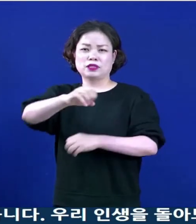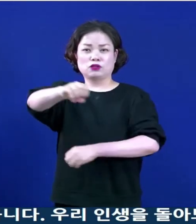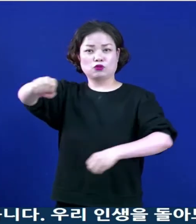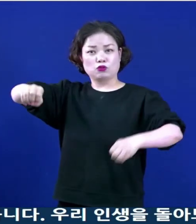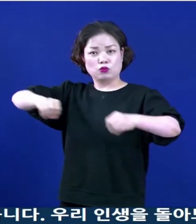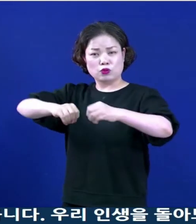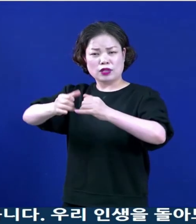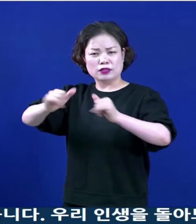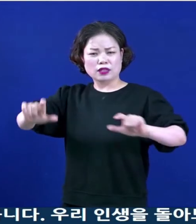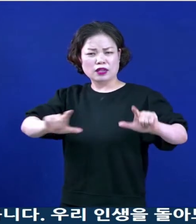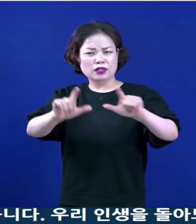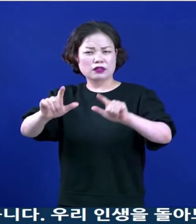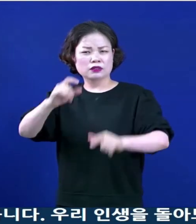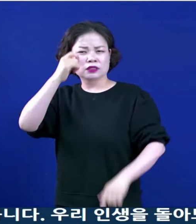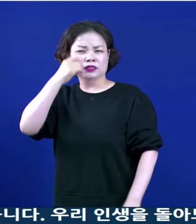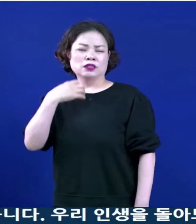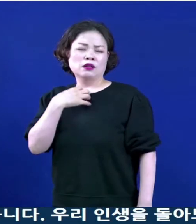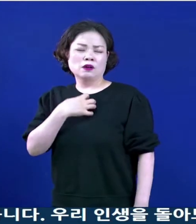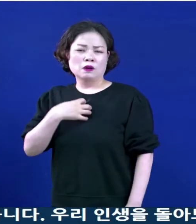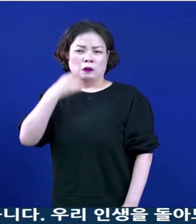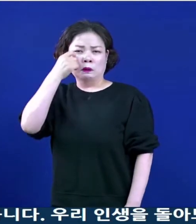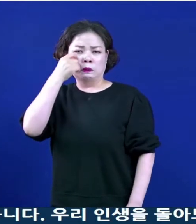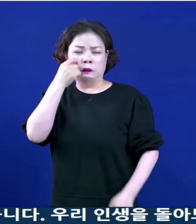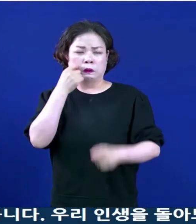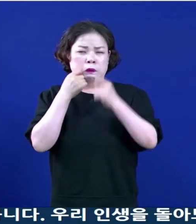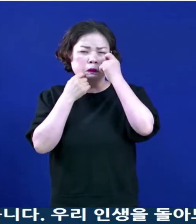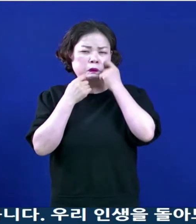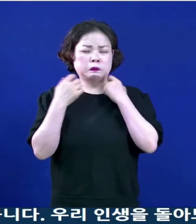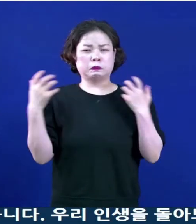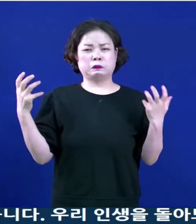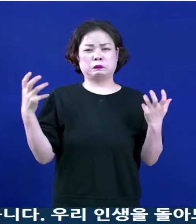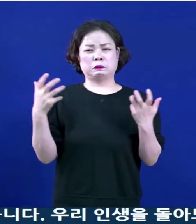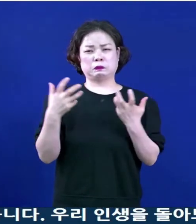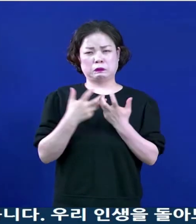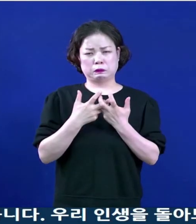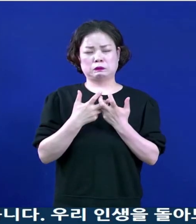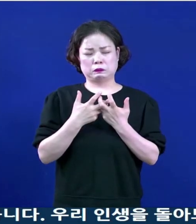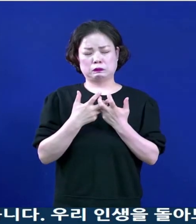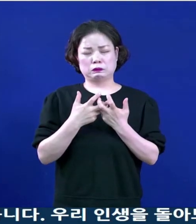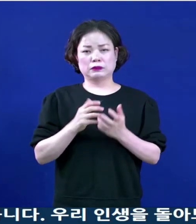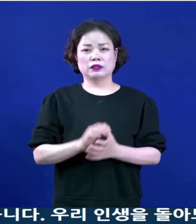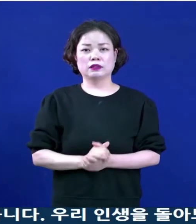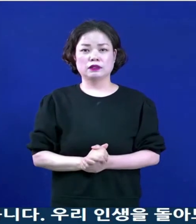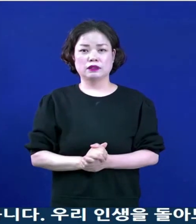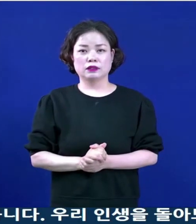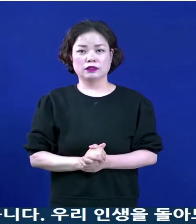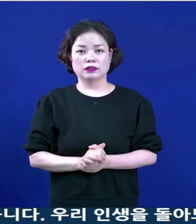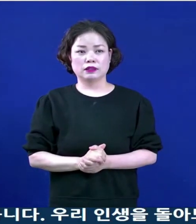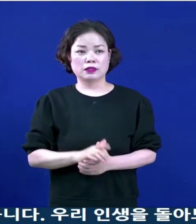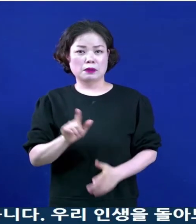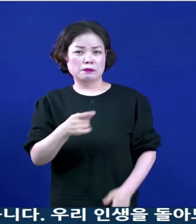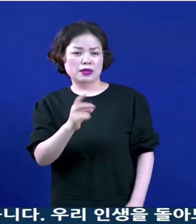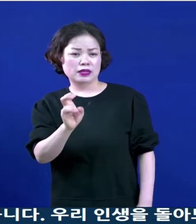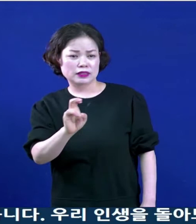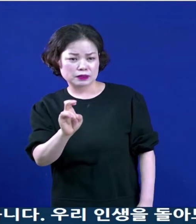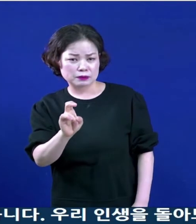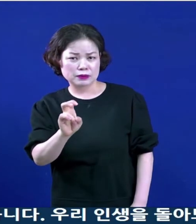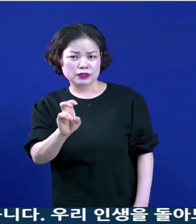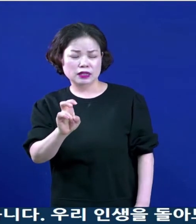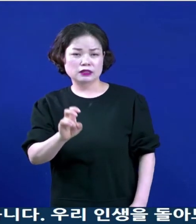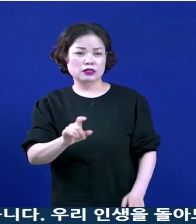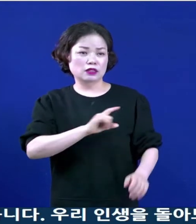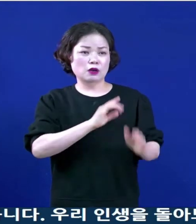사람들일수록 인생이 얼마나 슬픔과 눈물로 가득 찬 인생인지를 고백하는 것입니다. 120세를 살았던